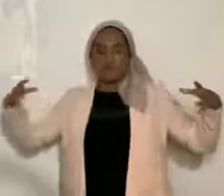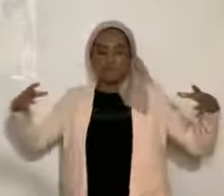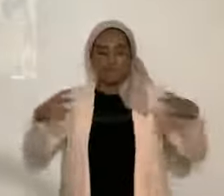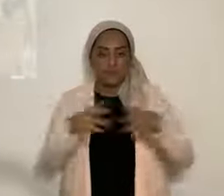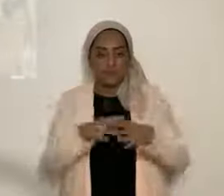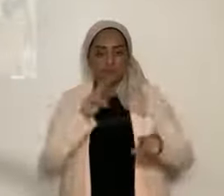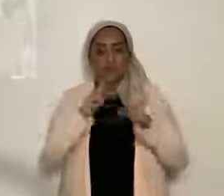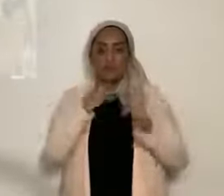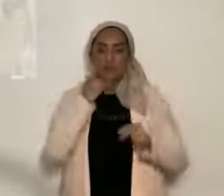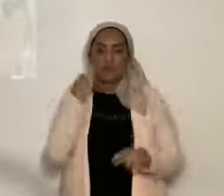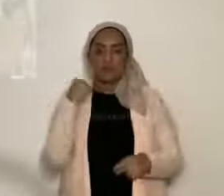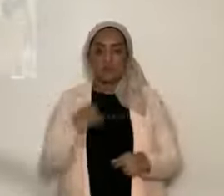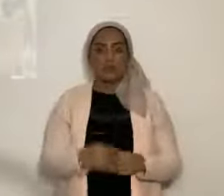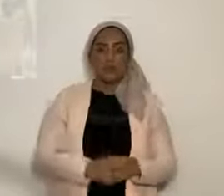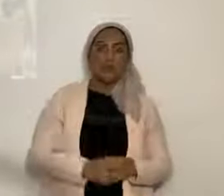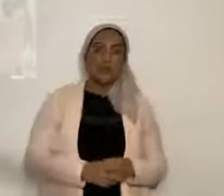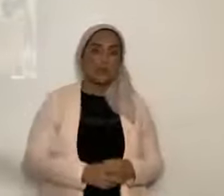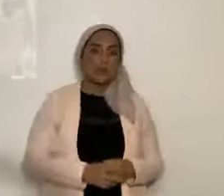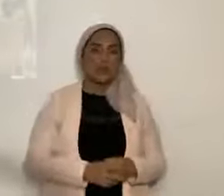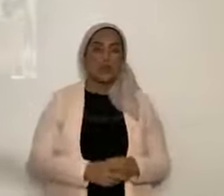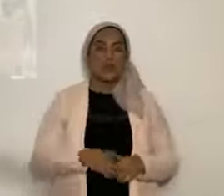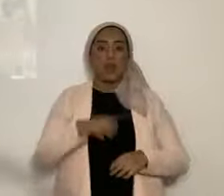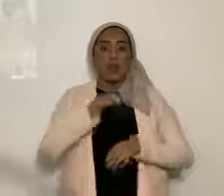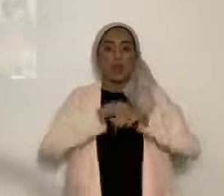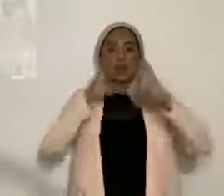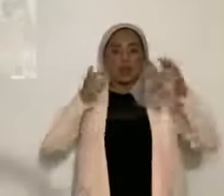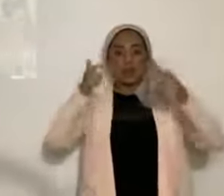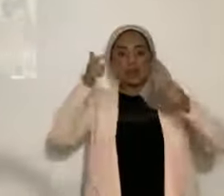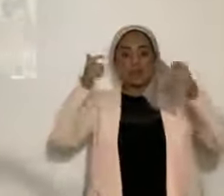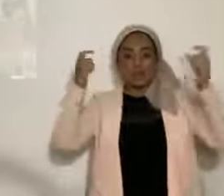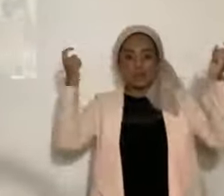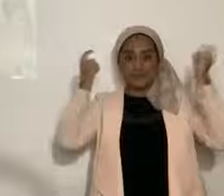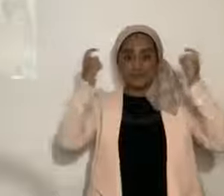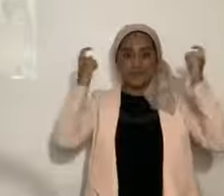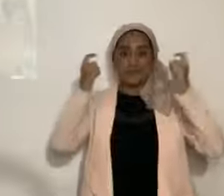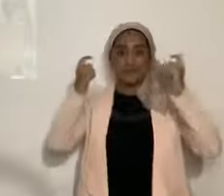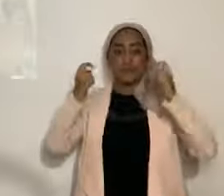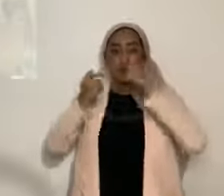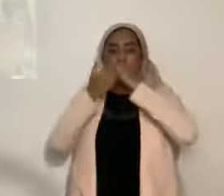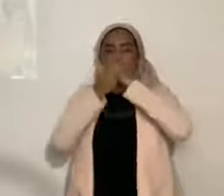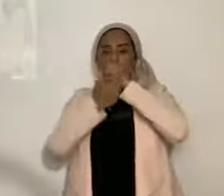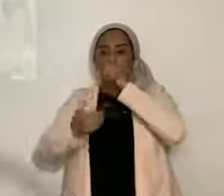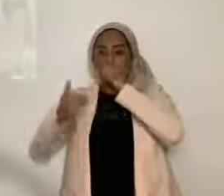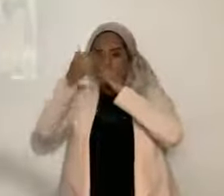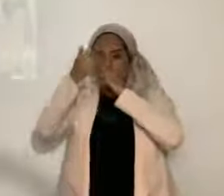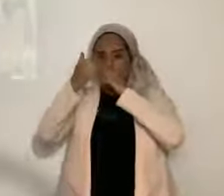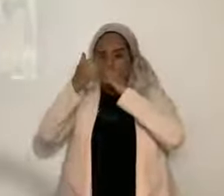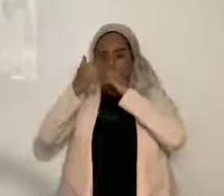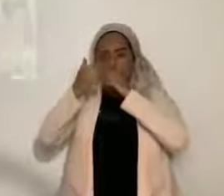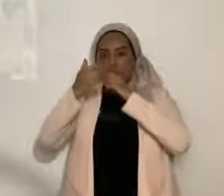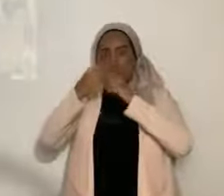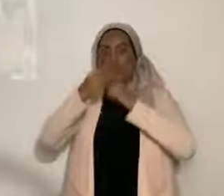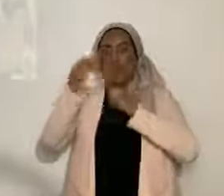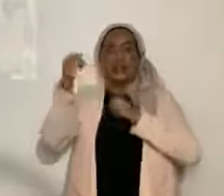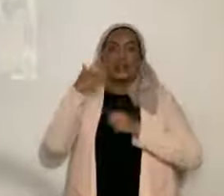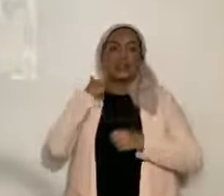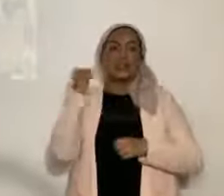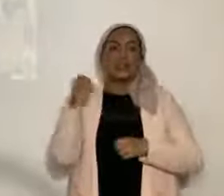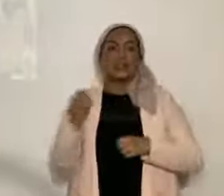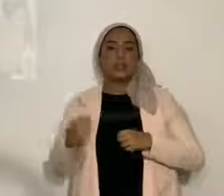Israel. Y en las grandes fiestas se toca el shofar y vienen las trompetas de